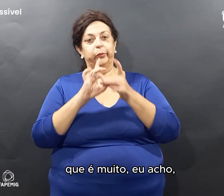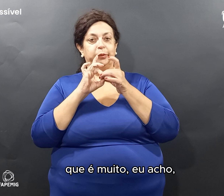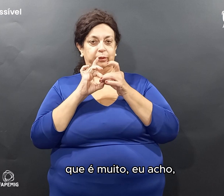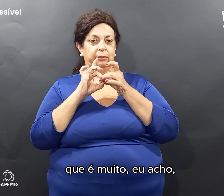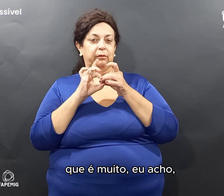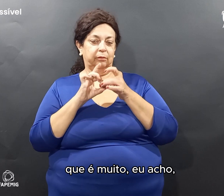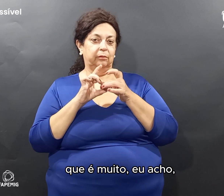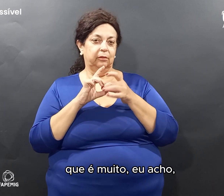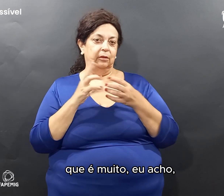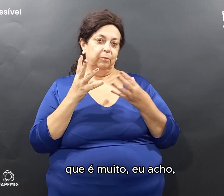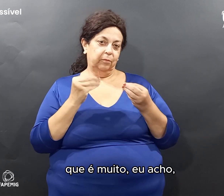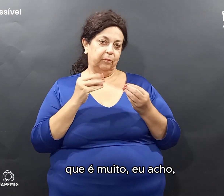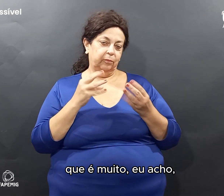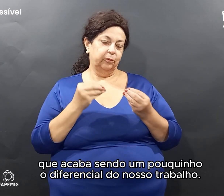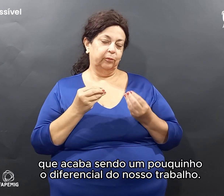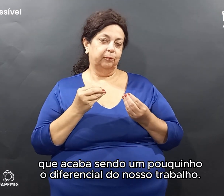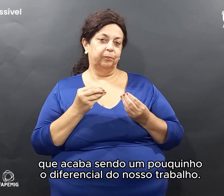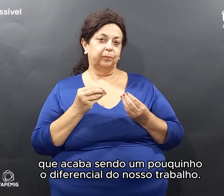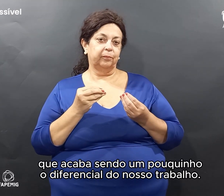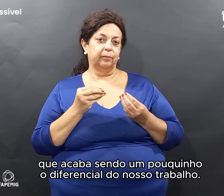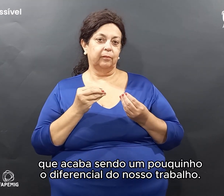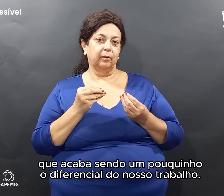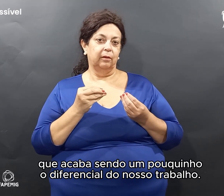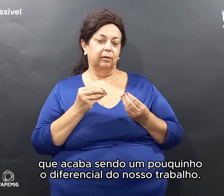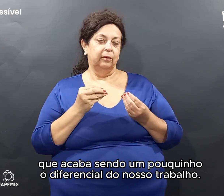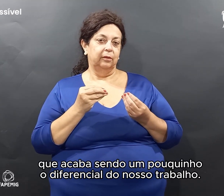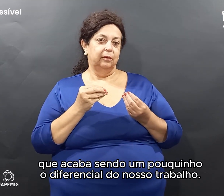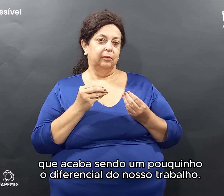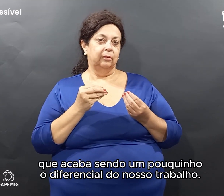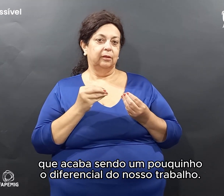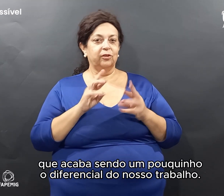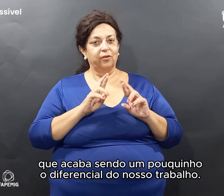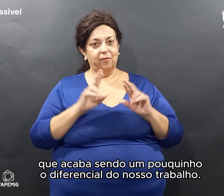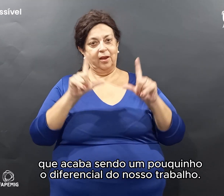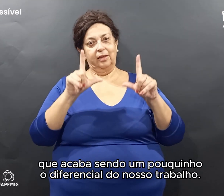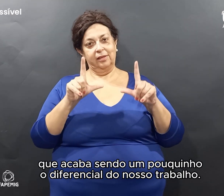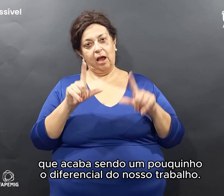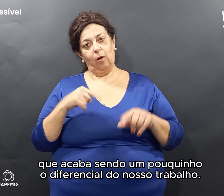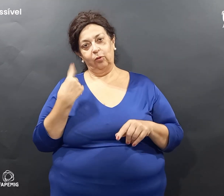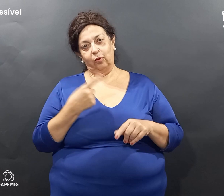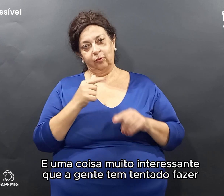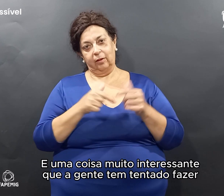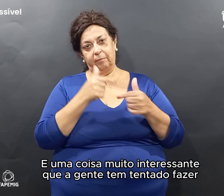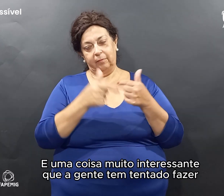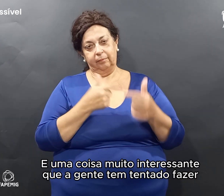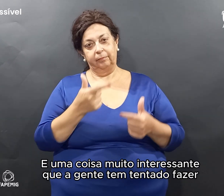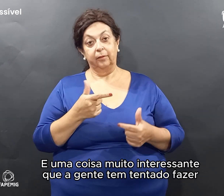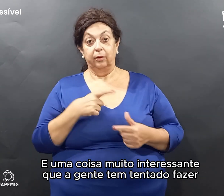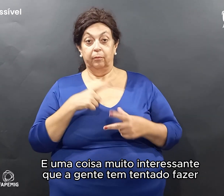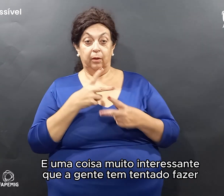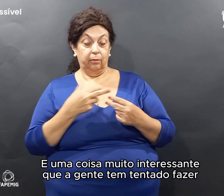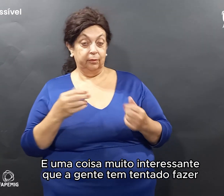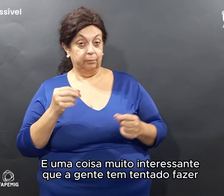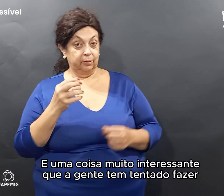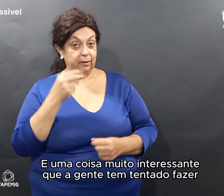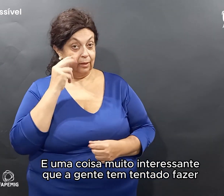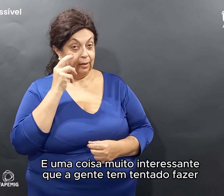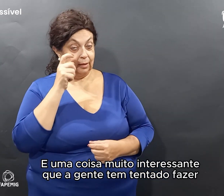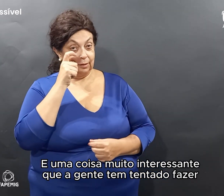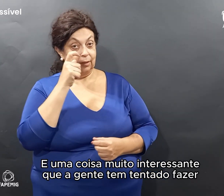é muito, eu acho que acaba sendo um pouquinho diferencial do nosso trabalho. E uma coisa muito interessante que a gente tem tentado